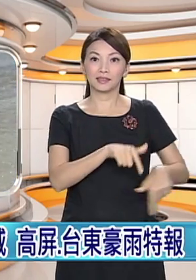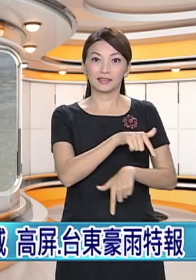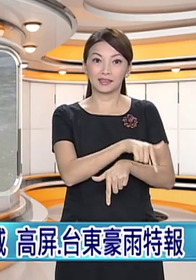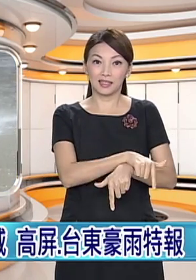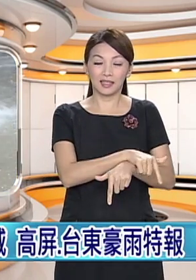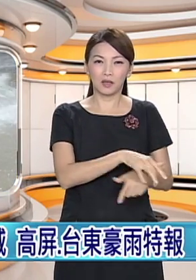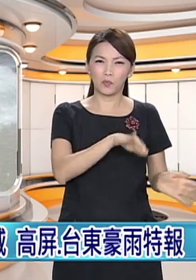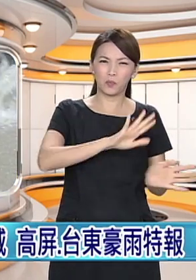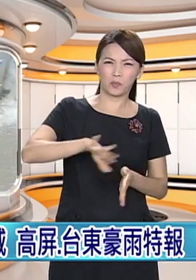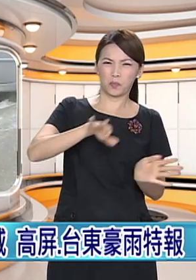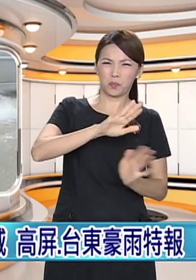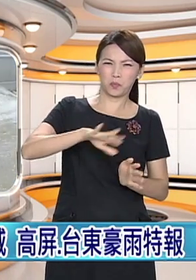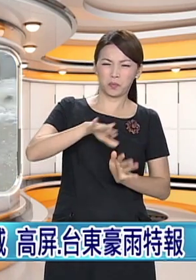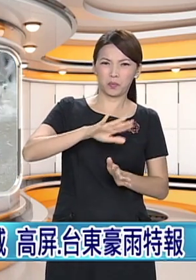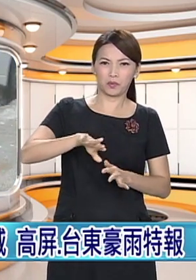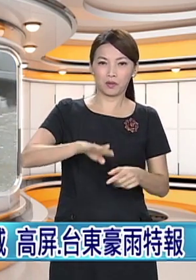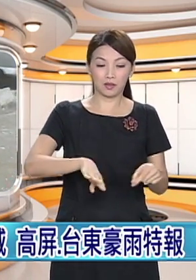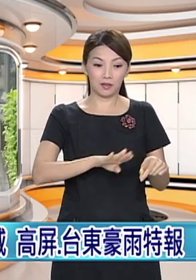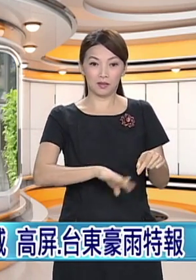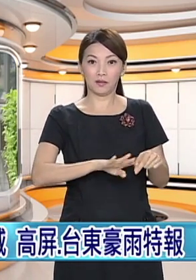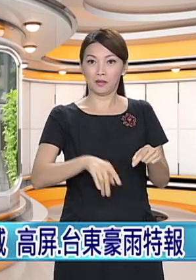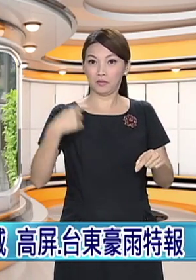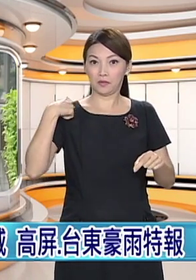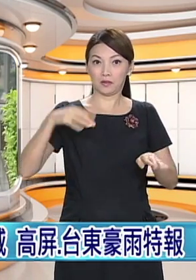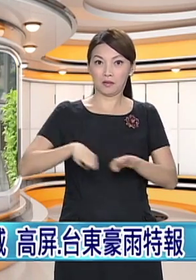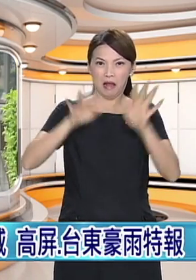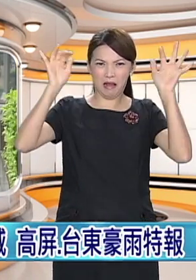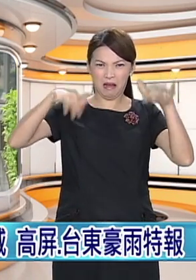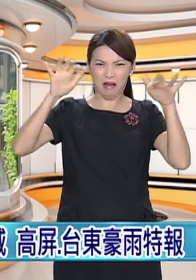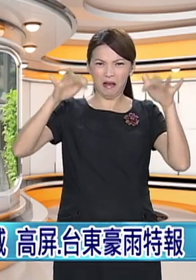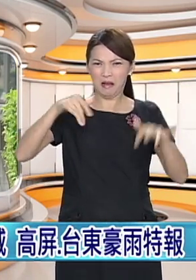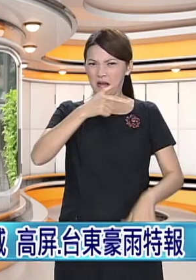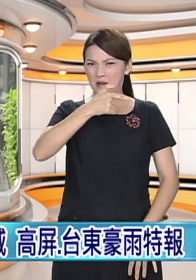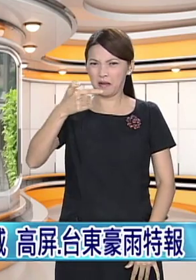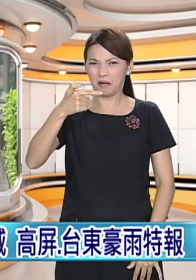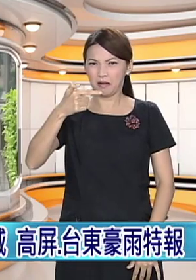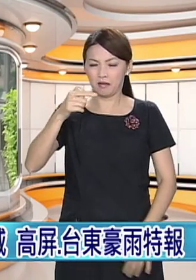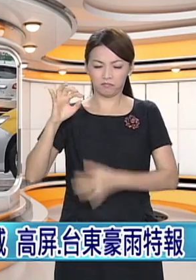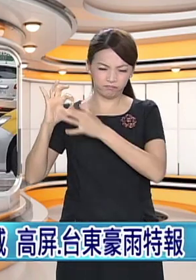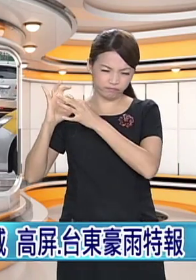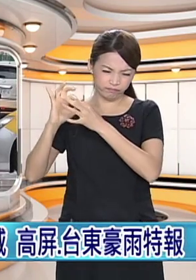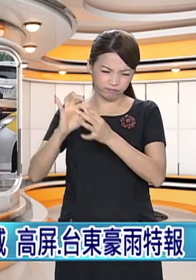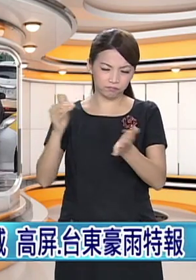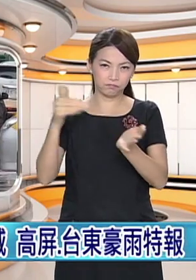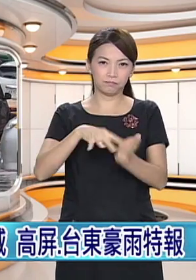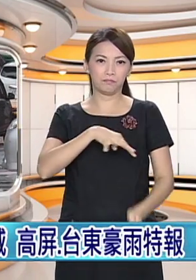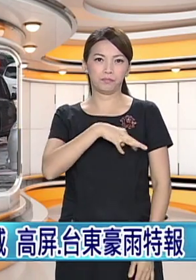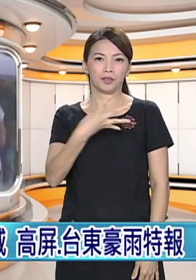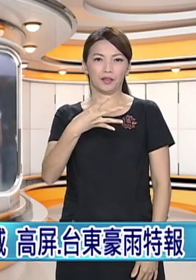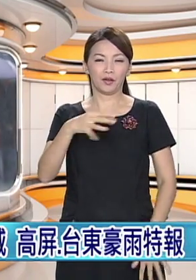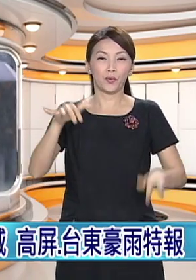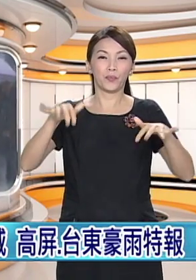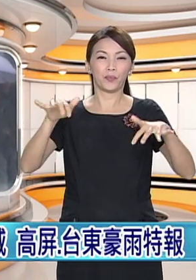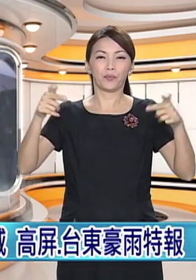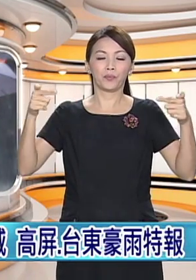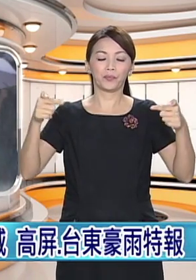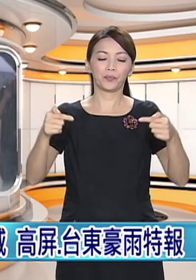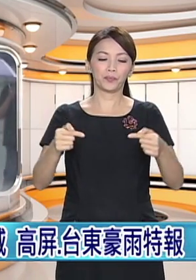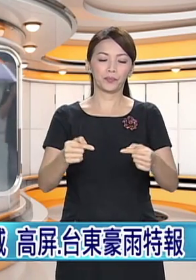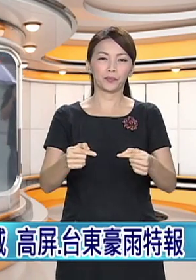响，南部从昨天开始就有豪大雨，而这个情况会一直持续到礼拜四。